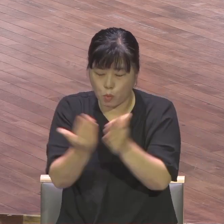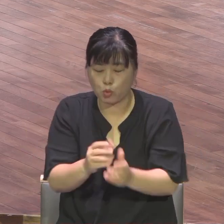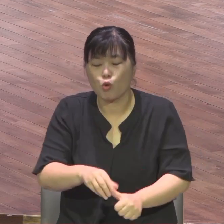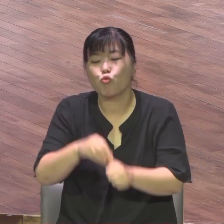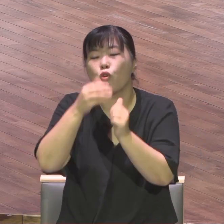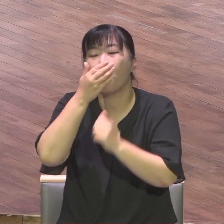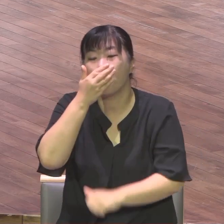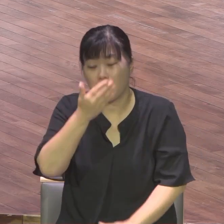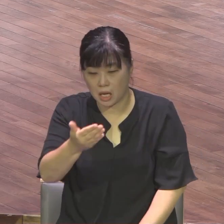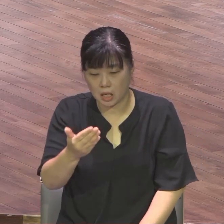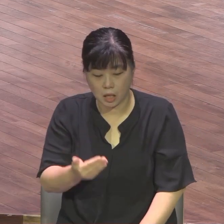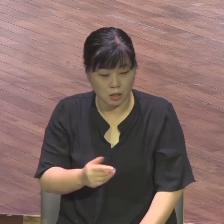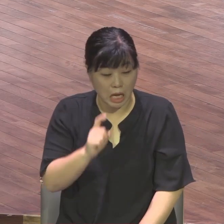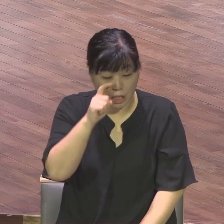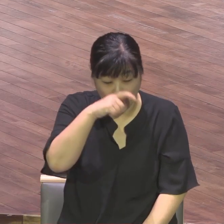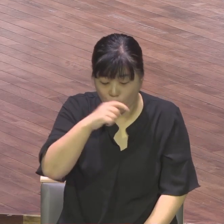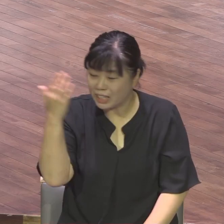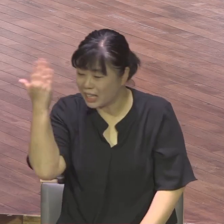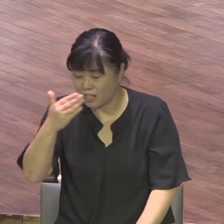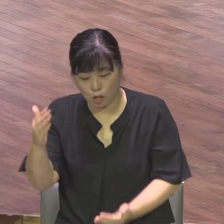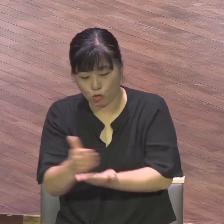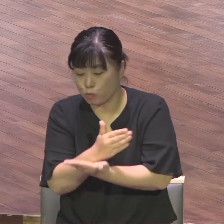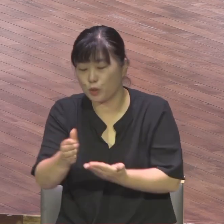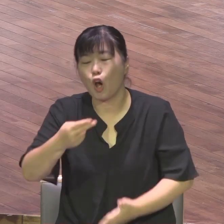선교적 시각.